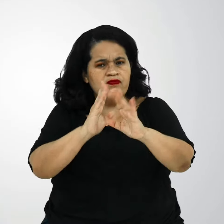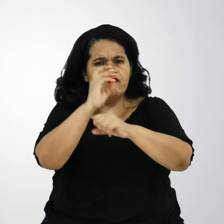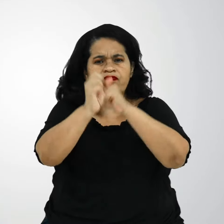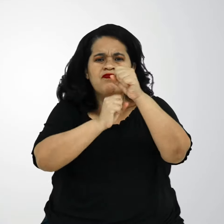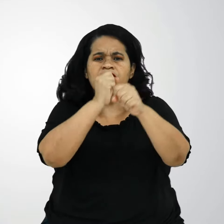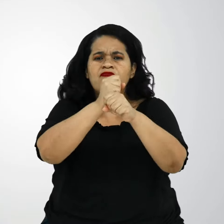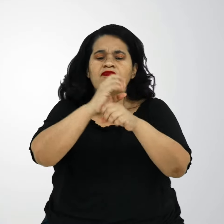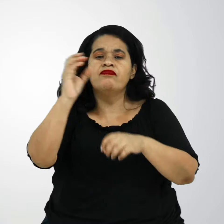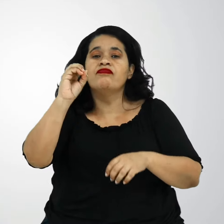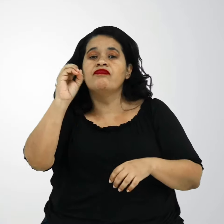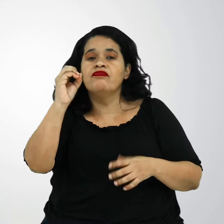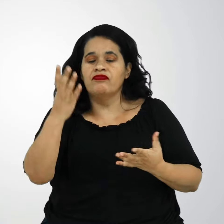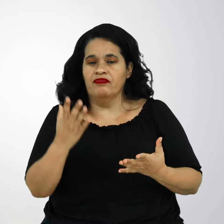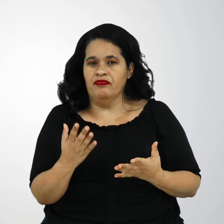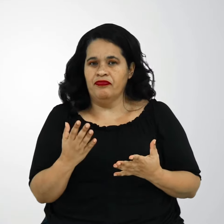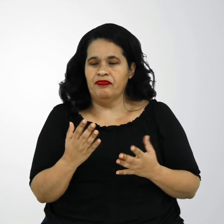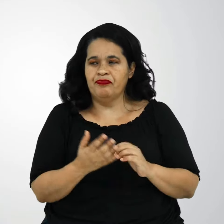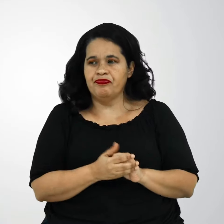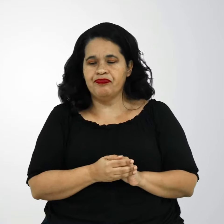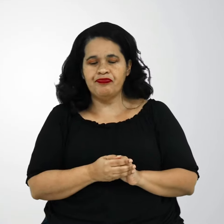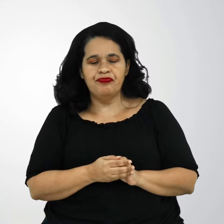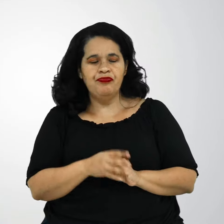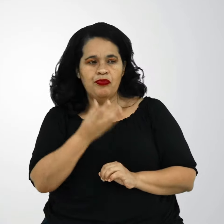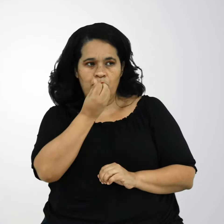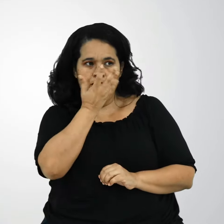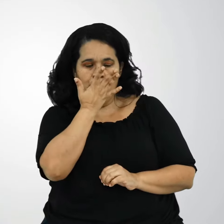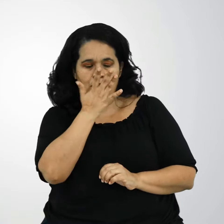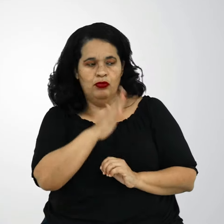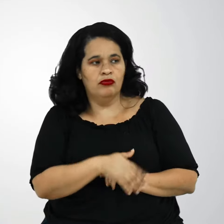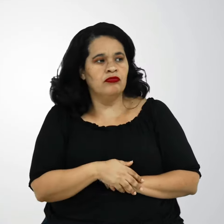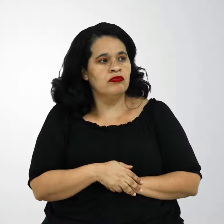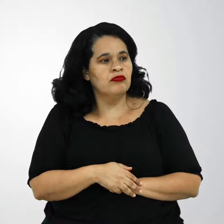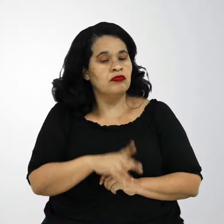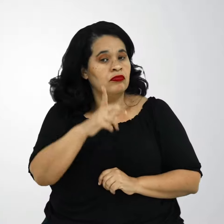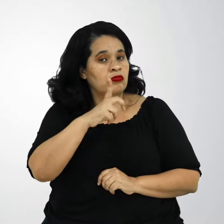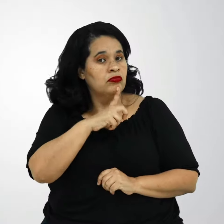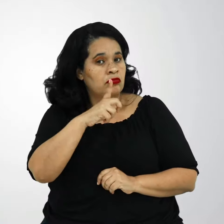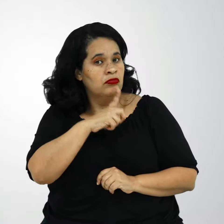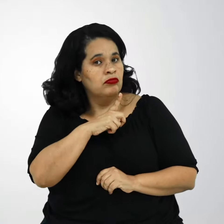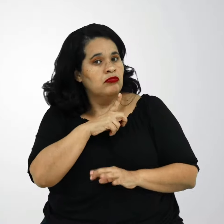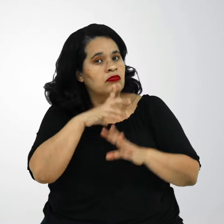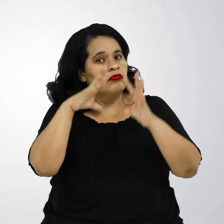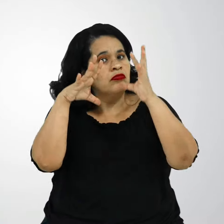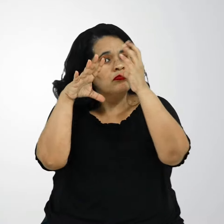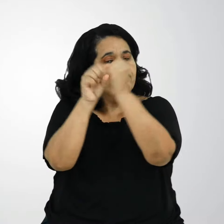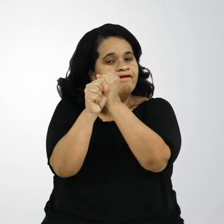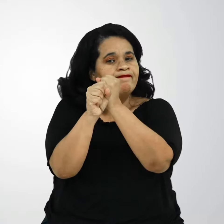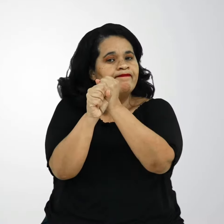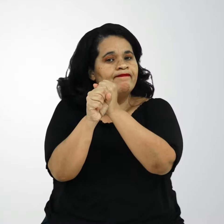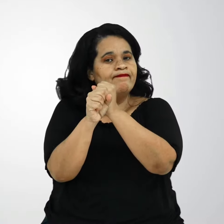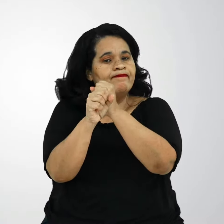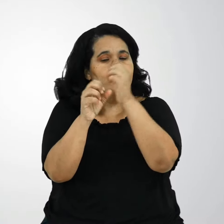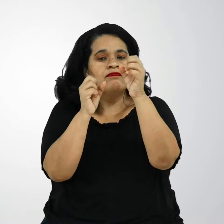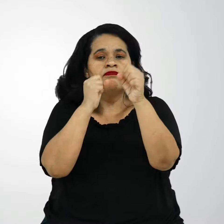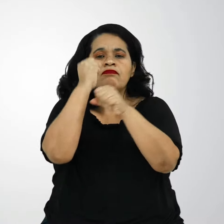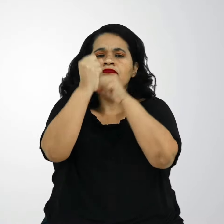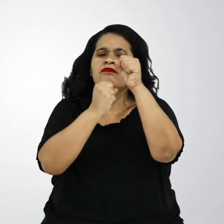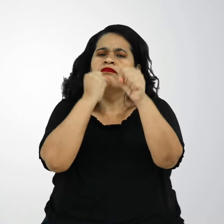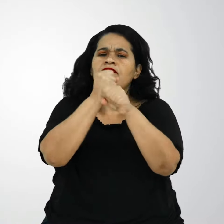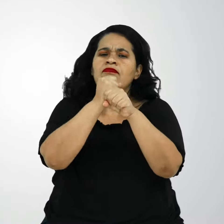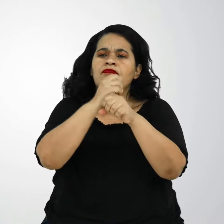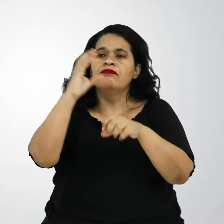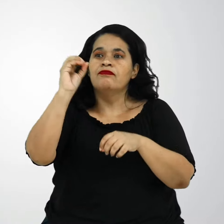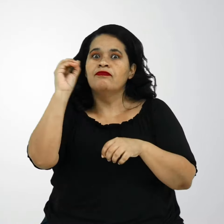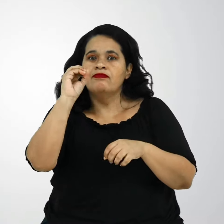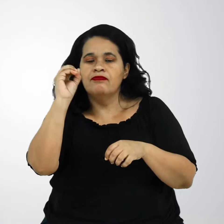uma... o monge que foi escolhido para poder fazer a conta do ano 0, né? O ano Domini, o ano que nasceu o